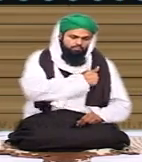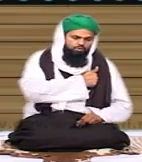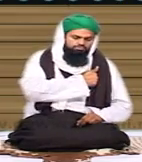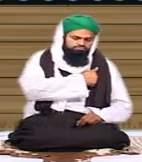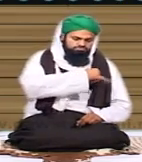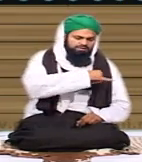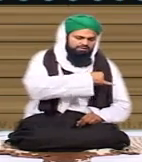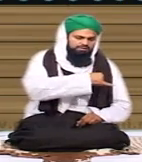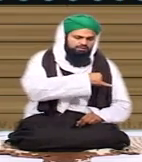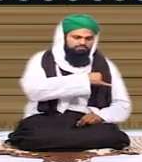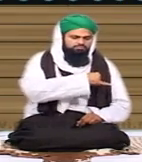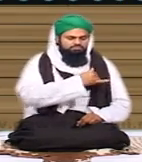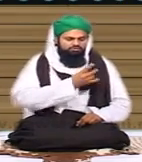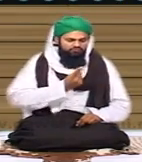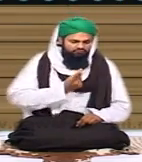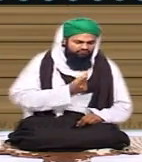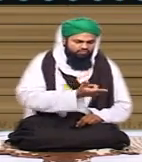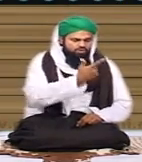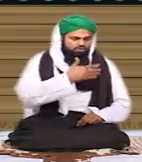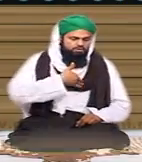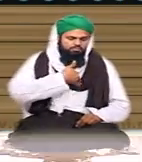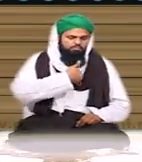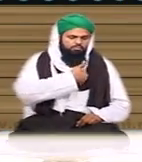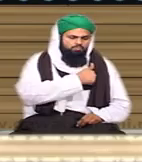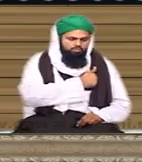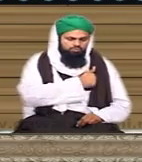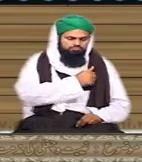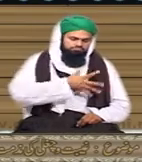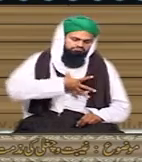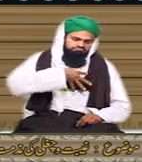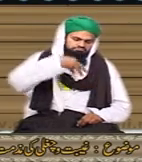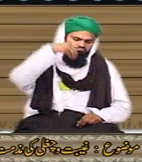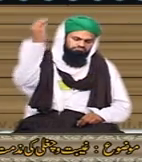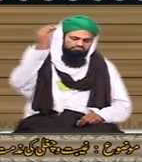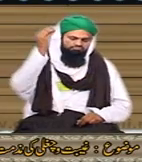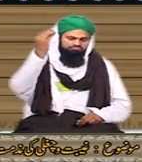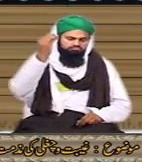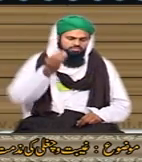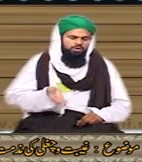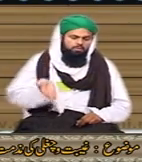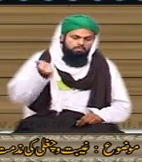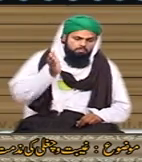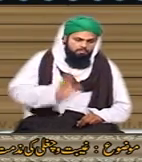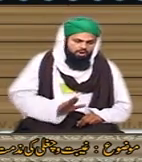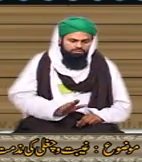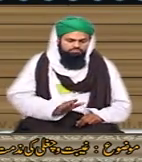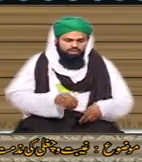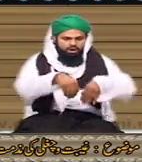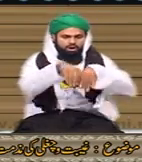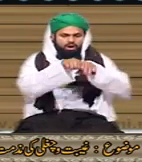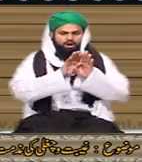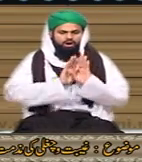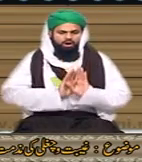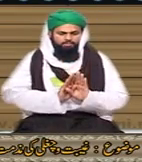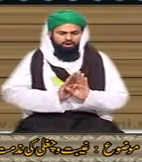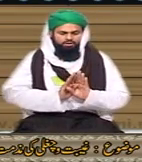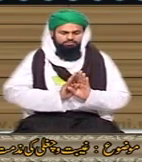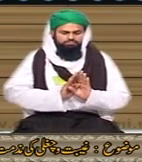उस पर तारी हो जाती है, मौत उस पर तारी हो जाती है, यहाँ से नेस्त हो जाता है। फिर जनाबे वाला कब्र